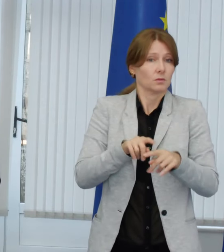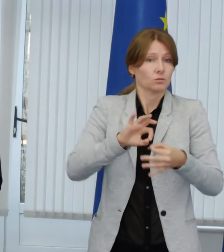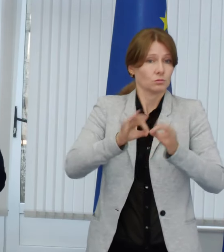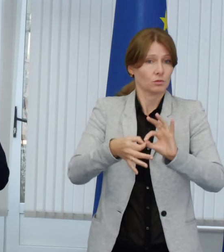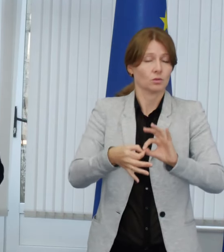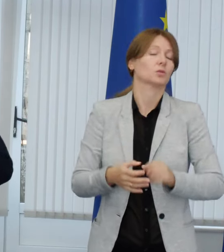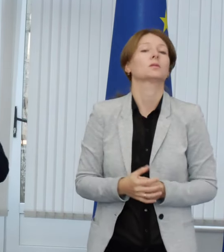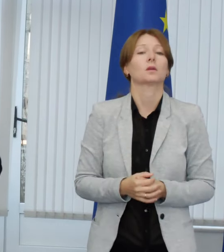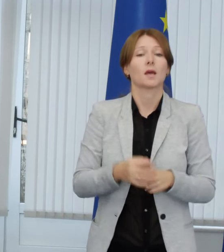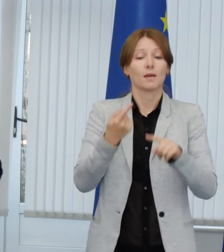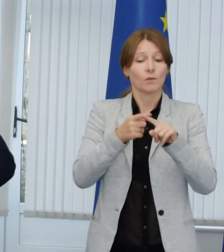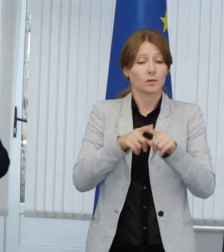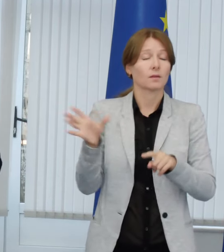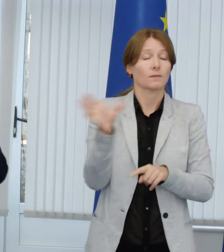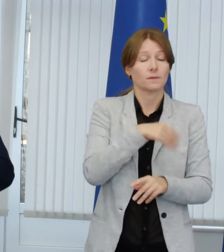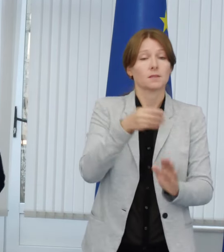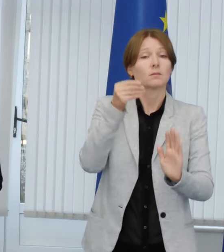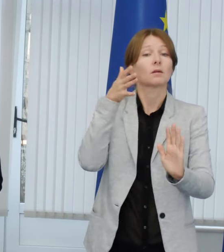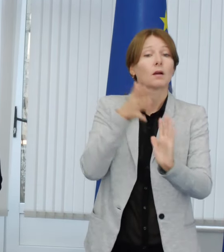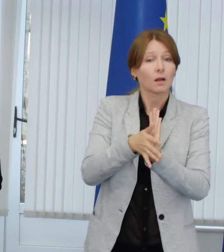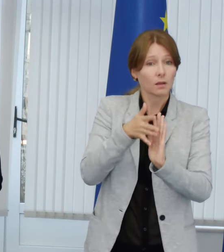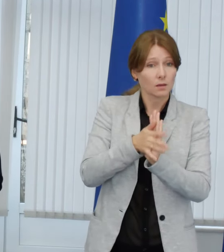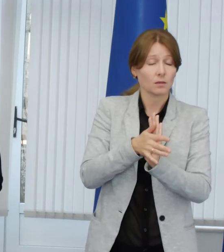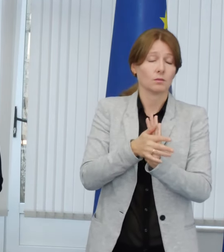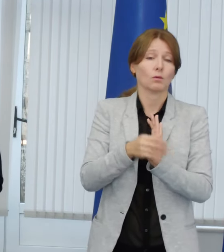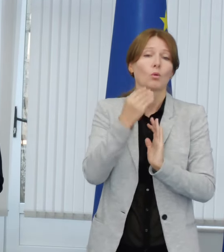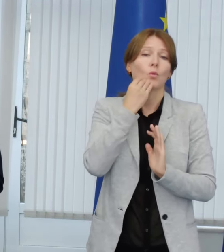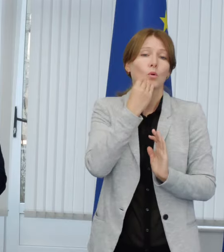persoane. Și toate aceste investiții, în timp, vor crește